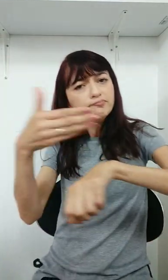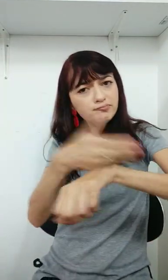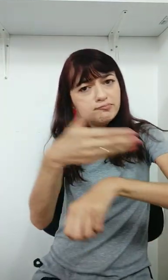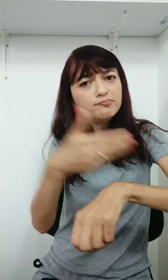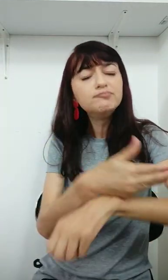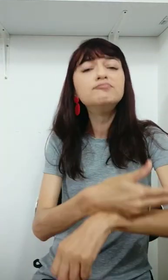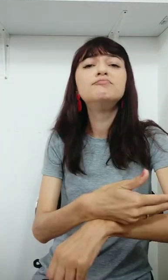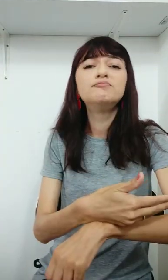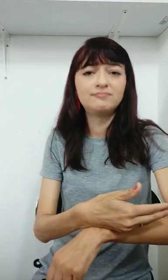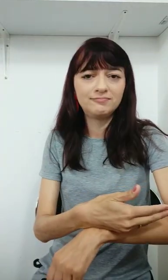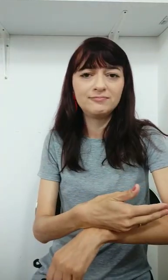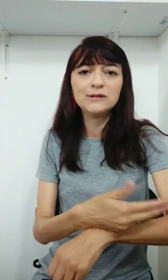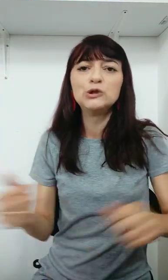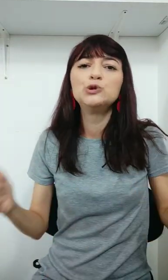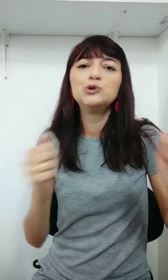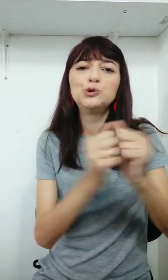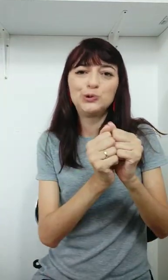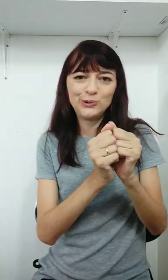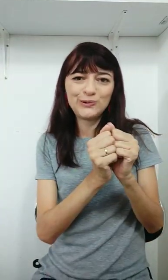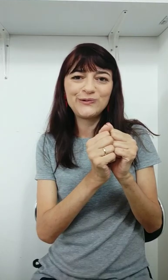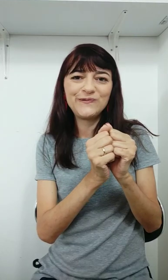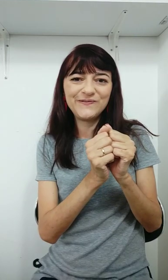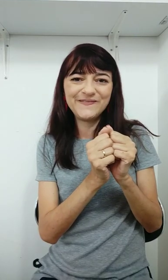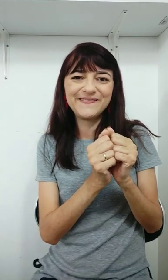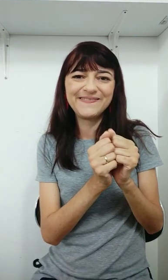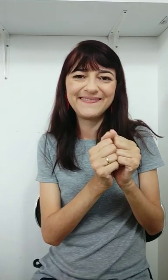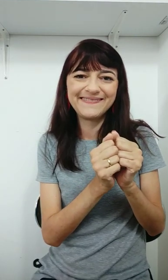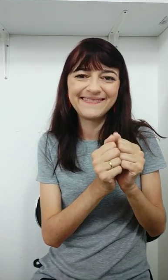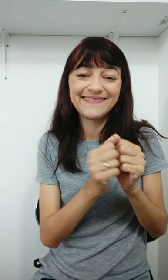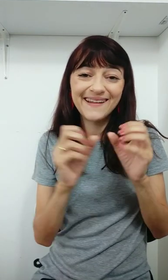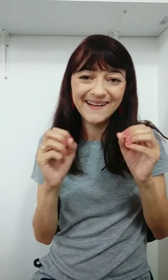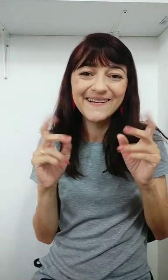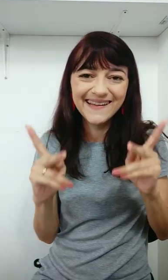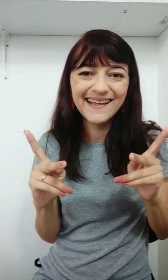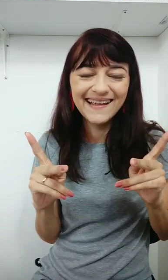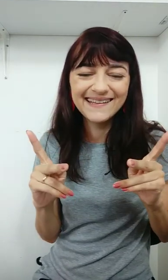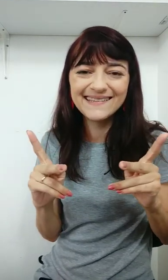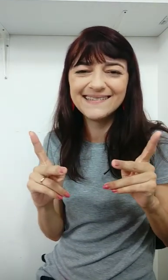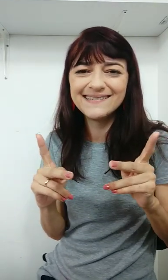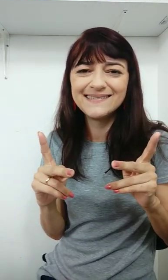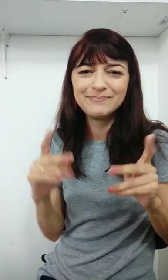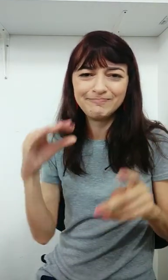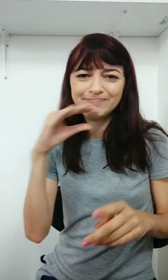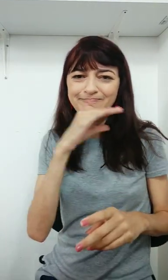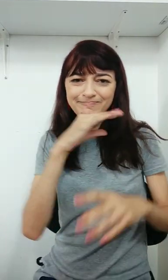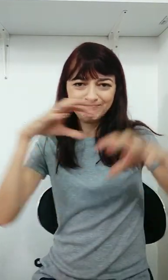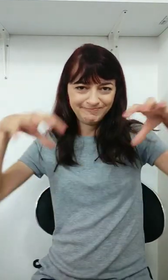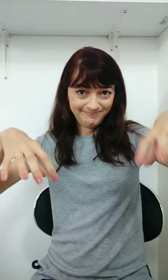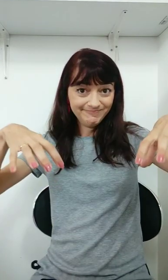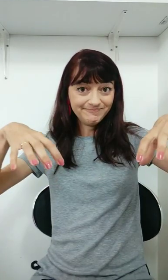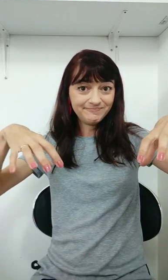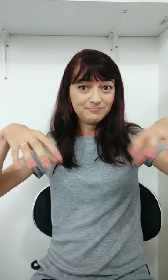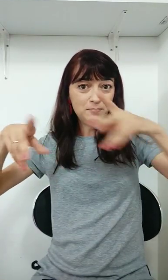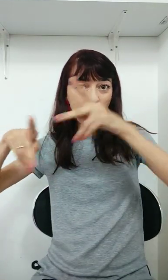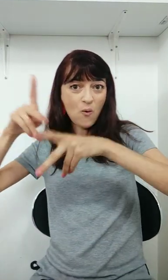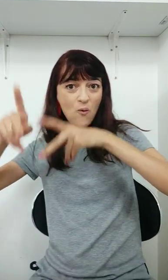e participam também ativamente desses movimentos, né? Que estão ali junto com os surdos na defesa desses direitos,